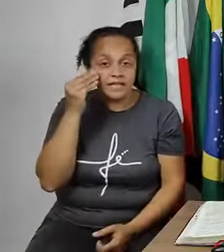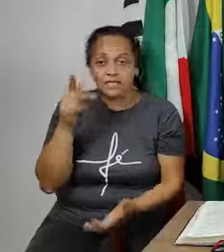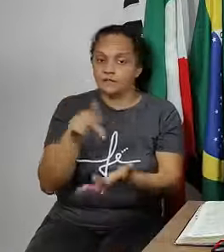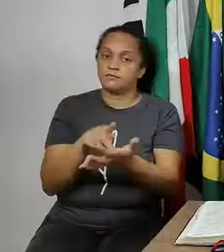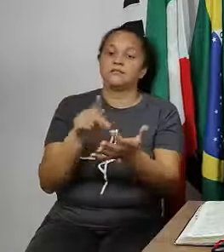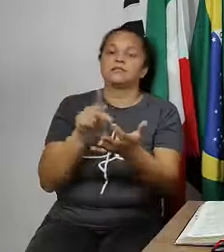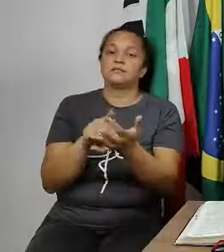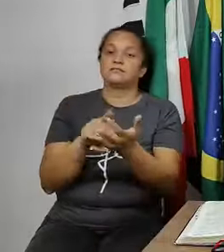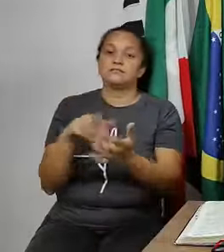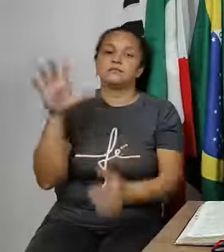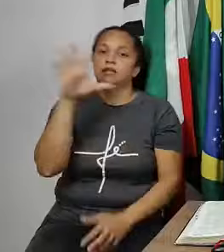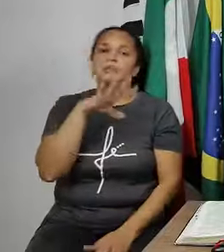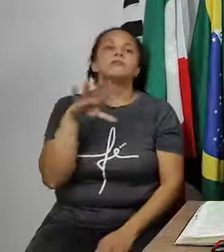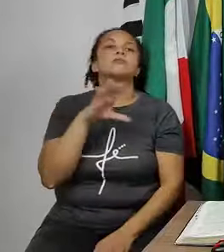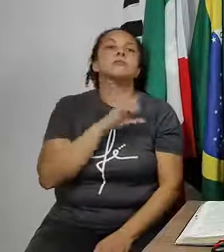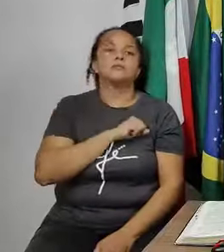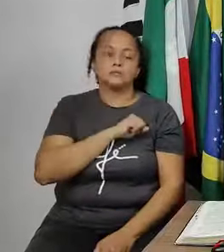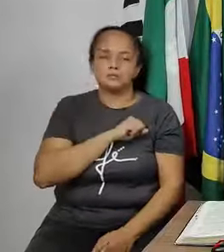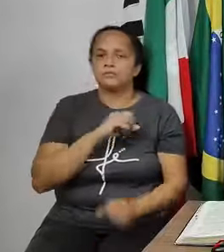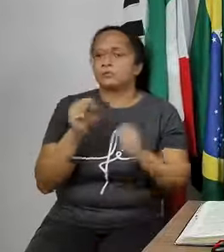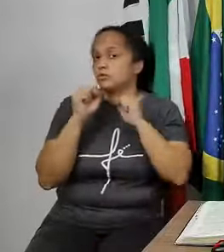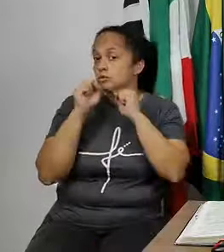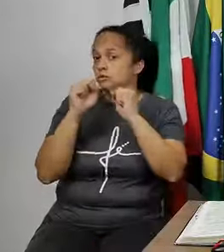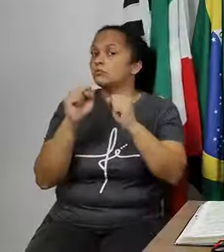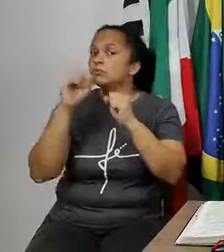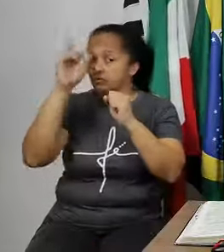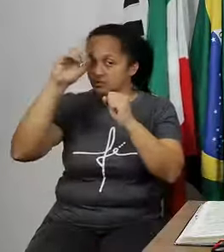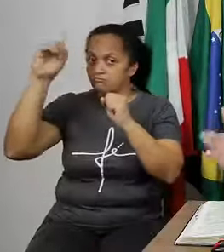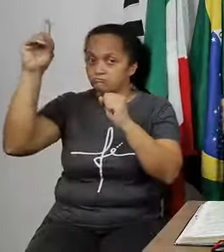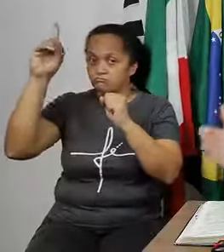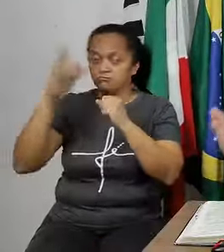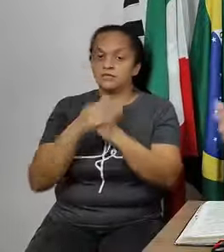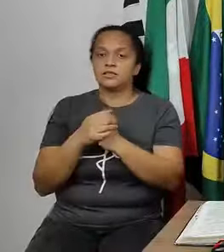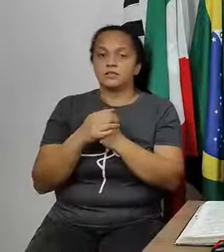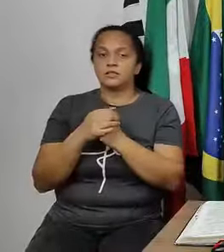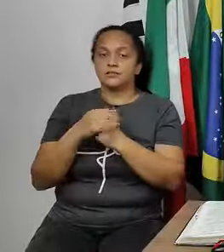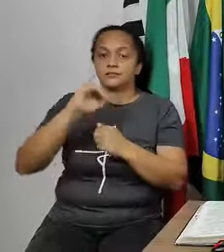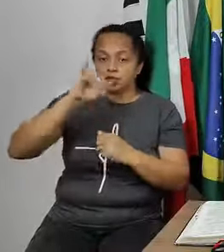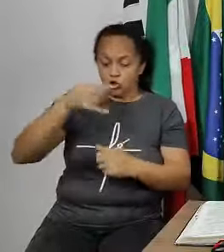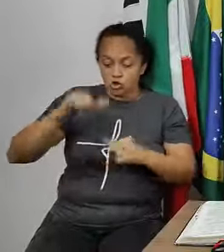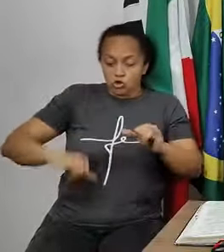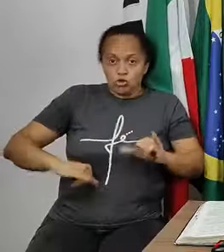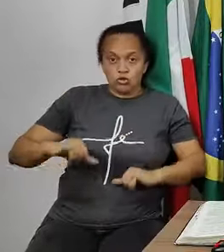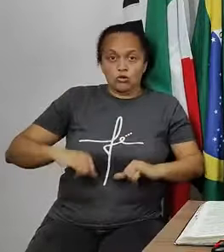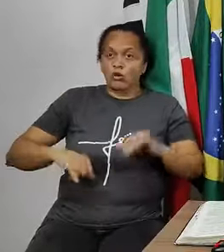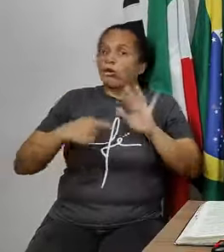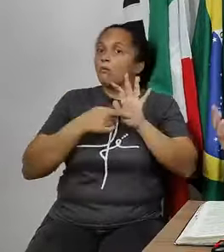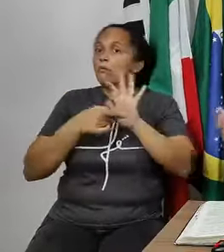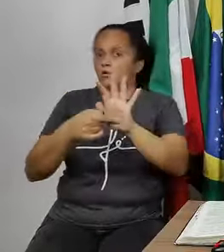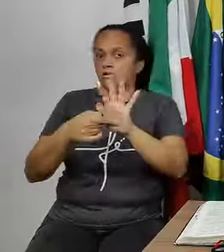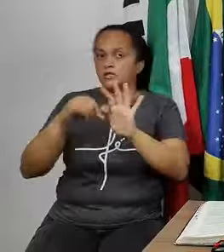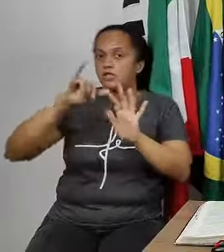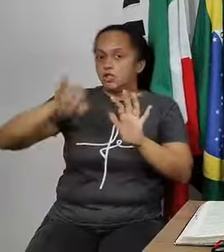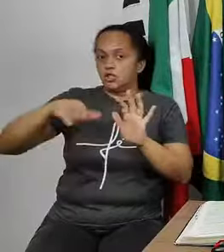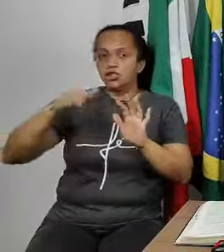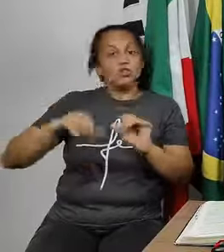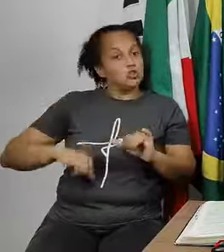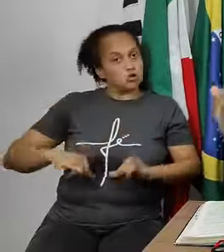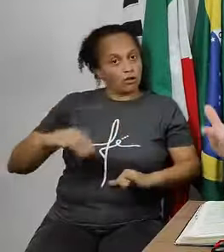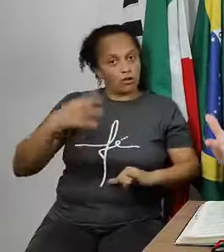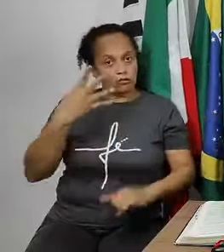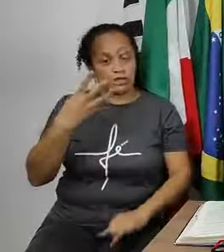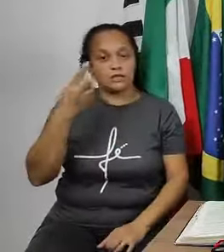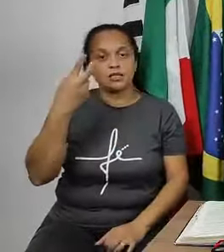com o amor e o poder de Deus. Jó disse em Jó 42, antes eu